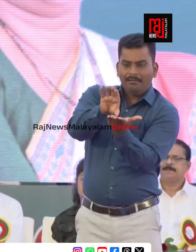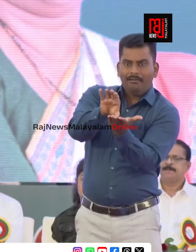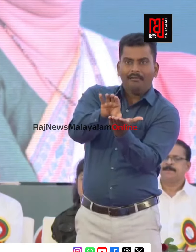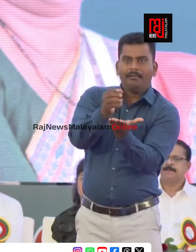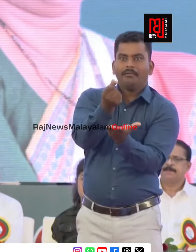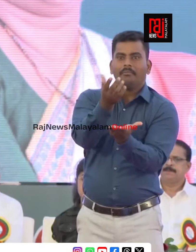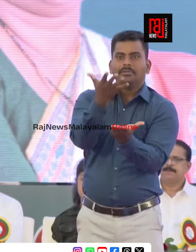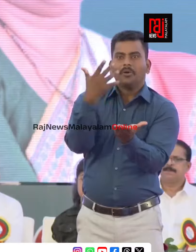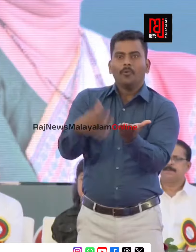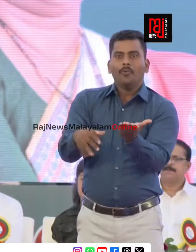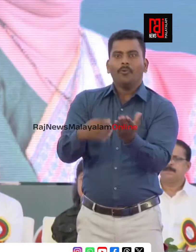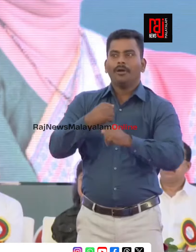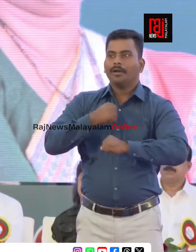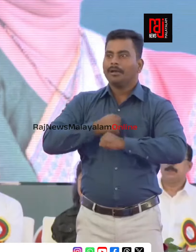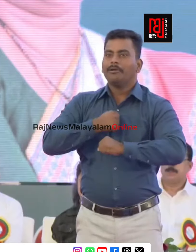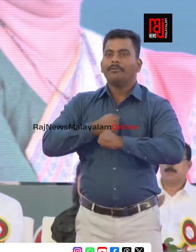വേണ്ടി